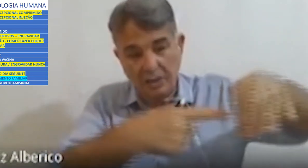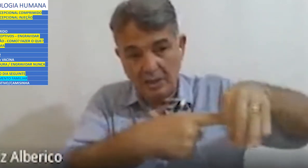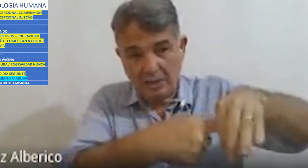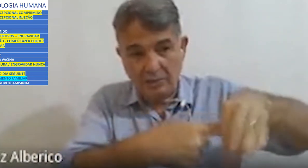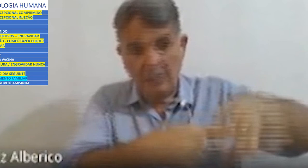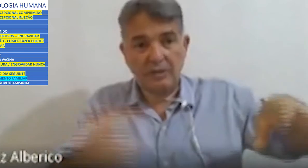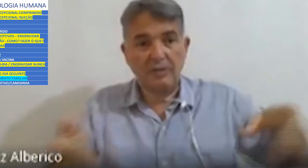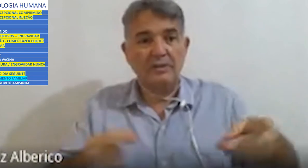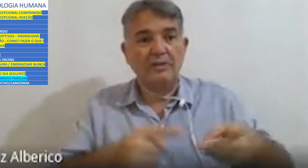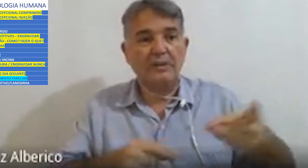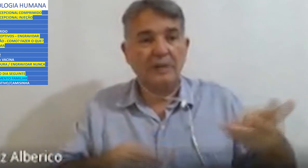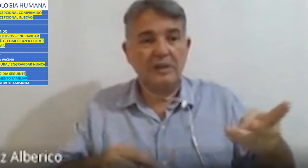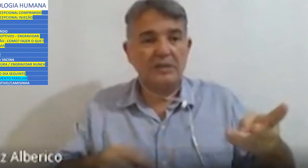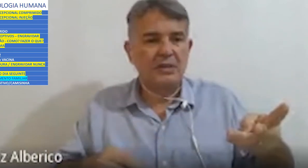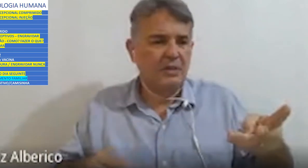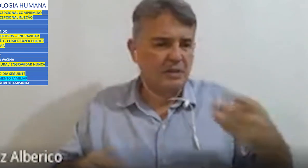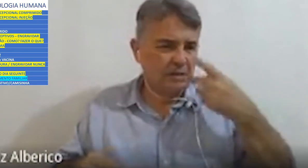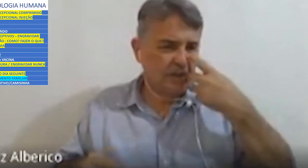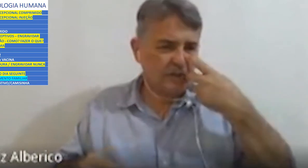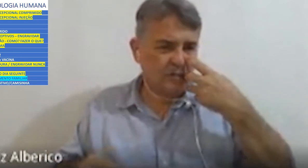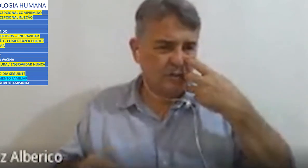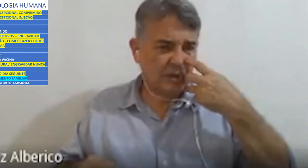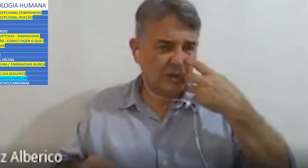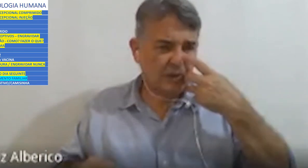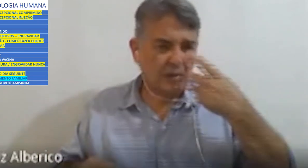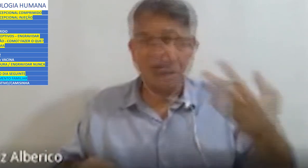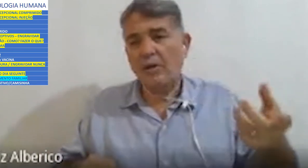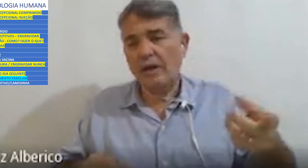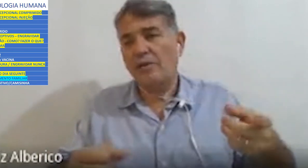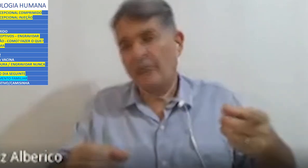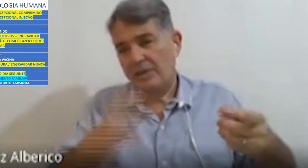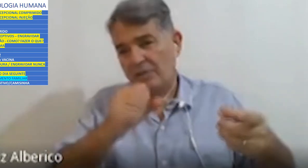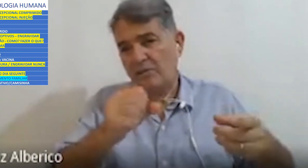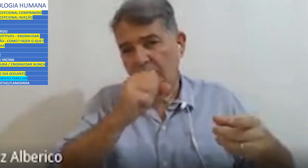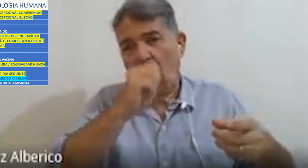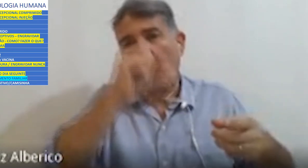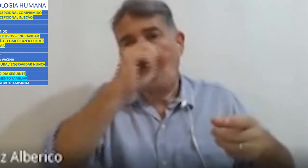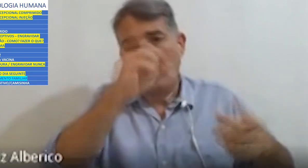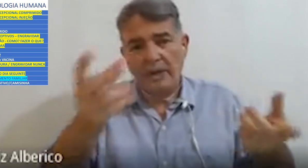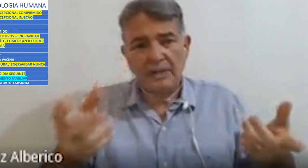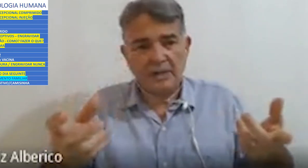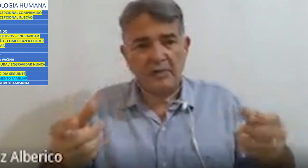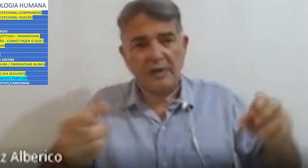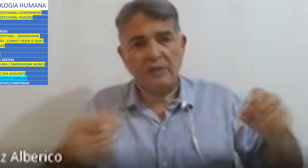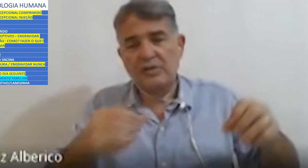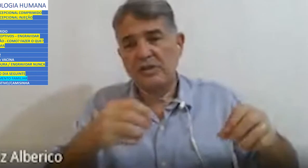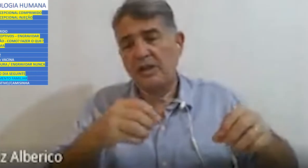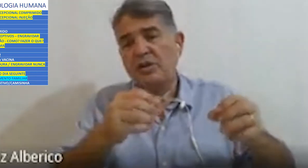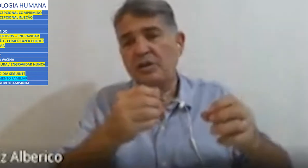aí bota. Três, sexo anal, oral, aí já foi esse que eu falei com você, ou então você